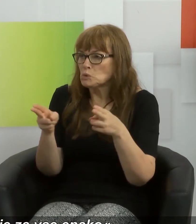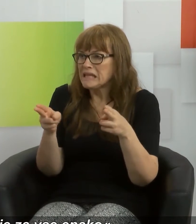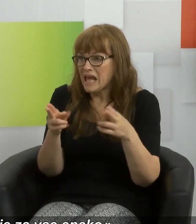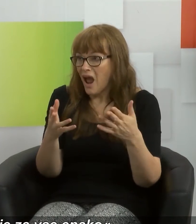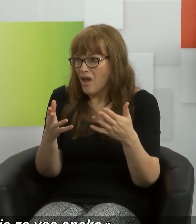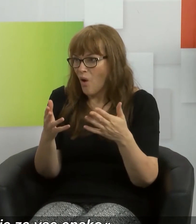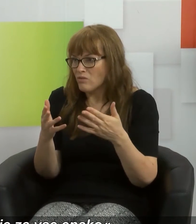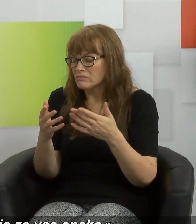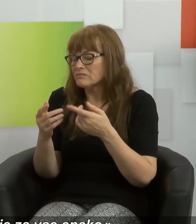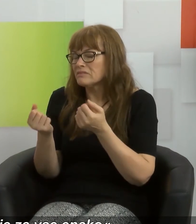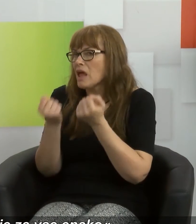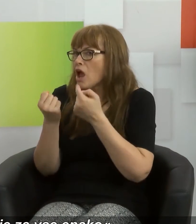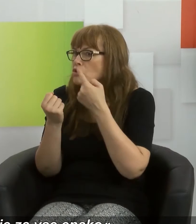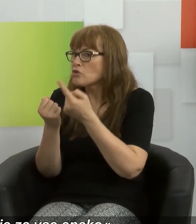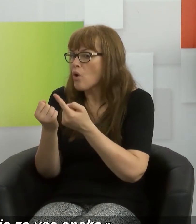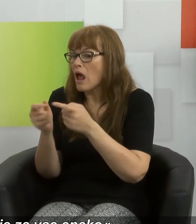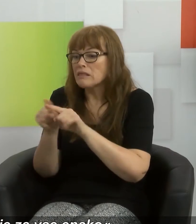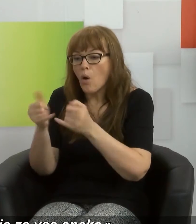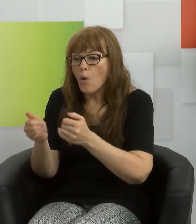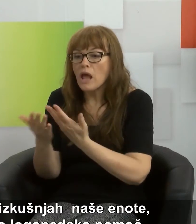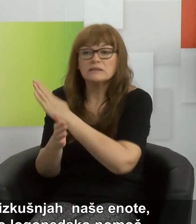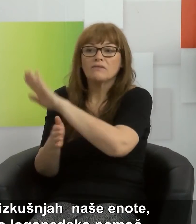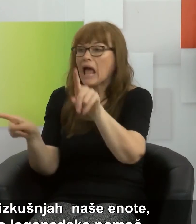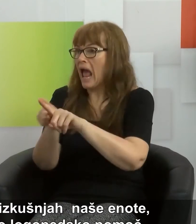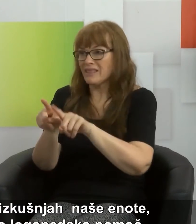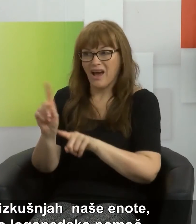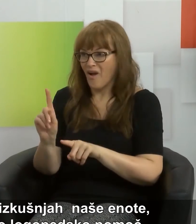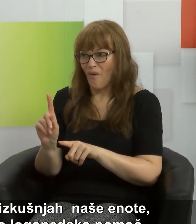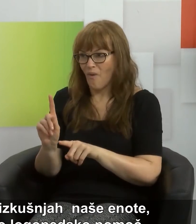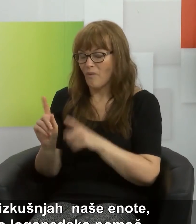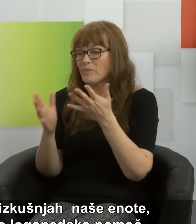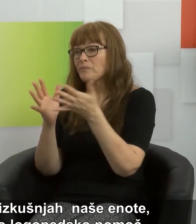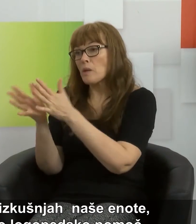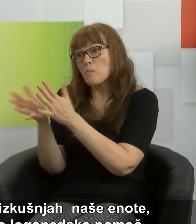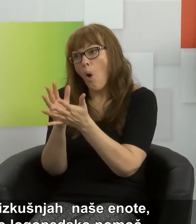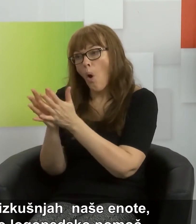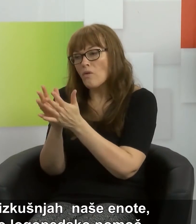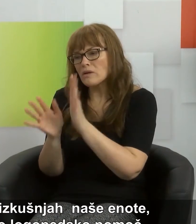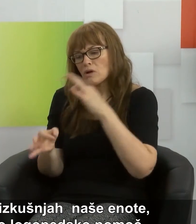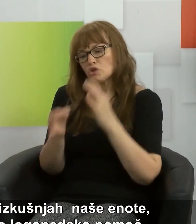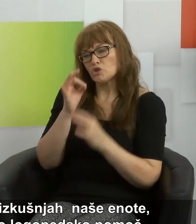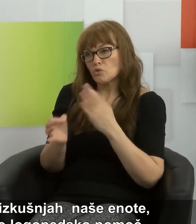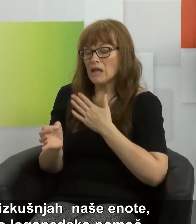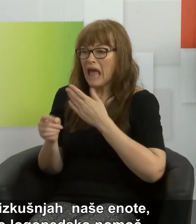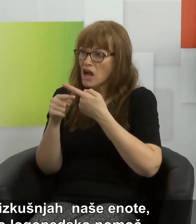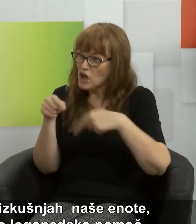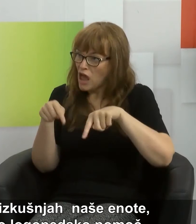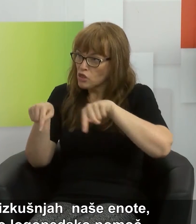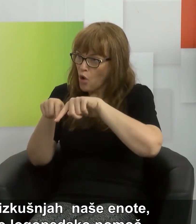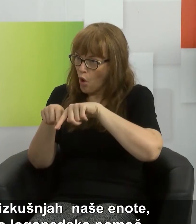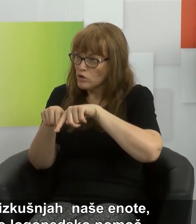tukaj se reče, tako je in je za vse enako. Ampak v povprečju, po izkušnjah naše enote,